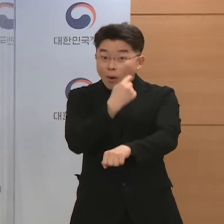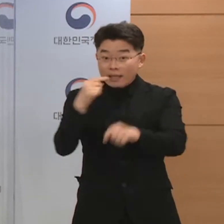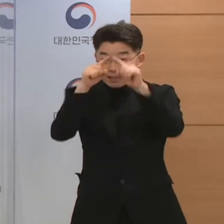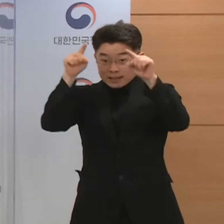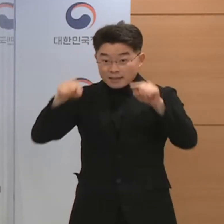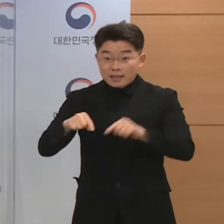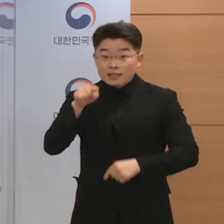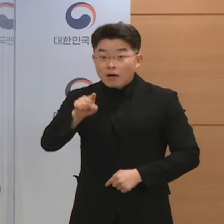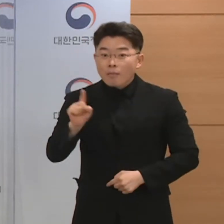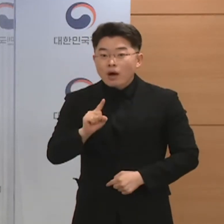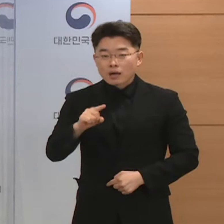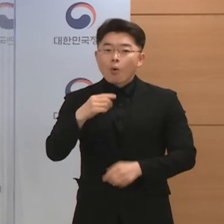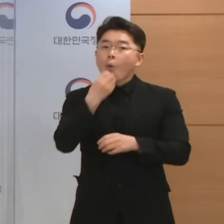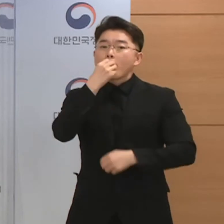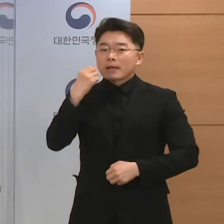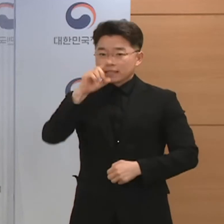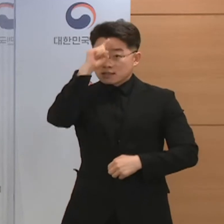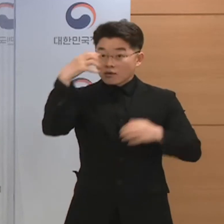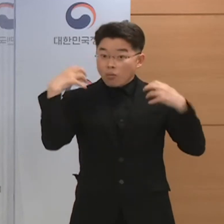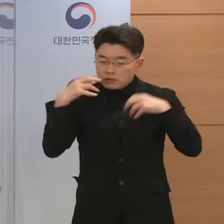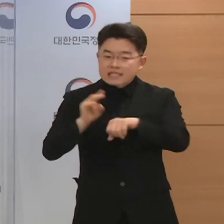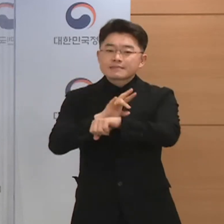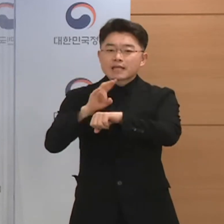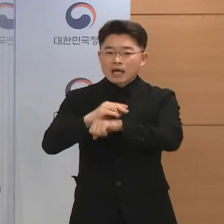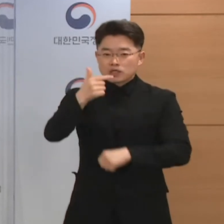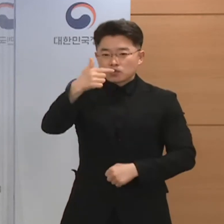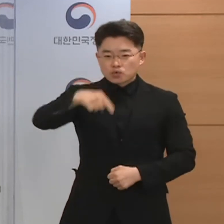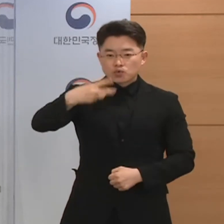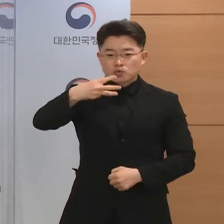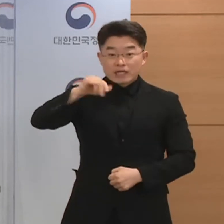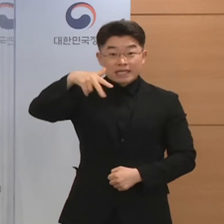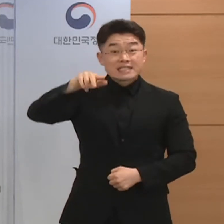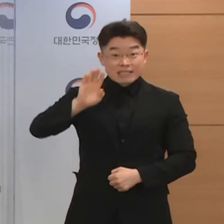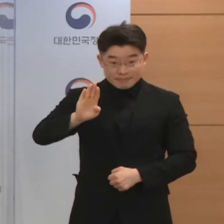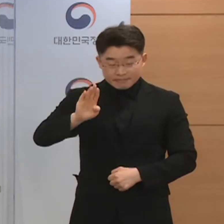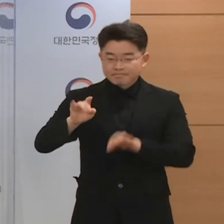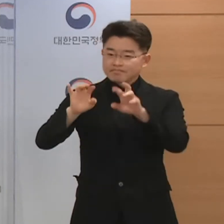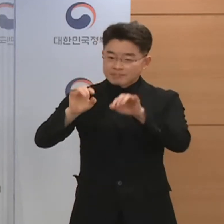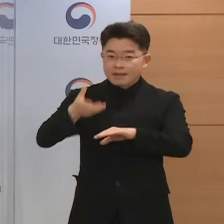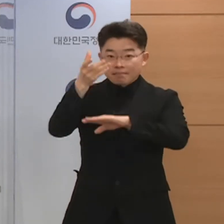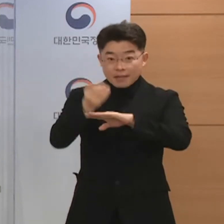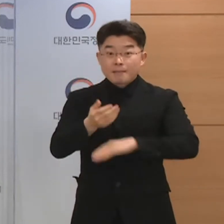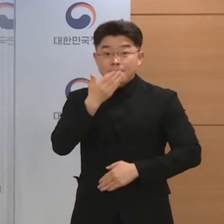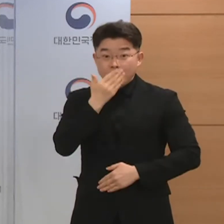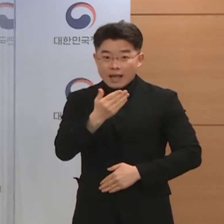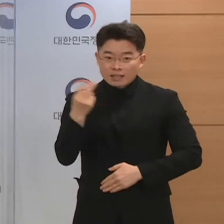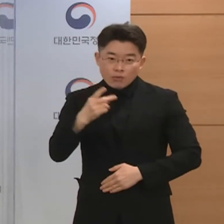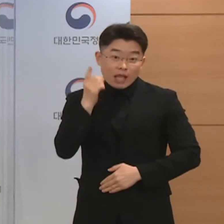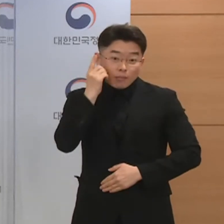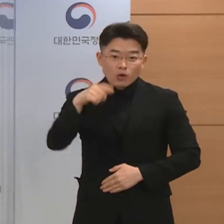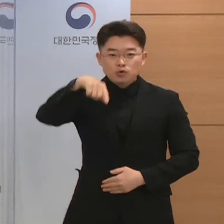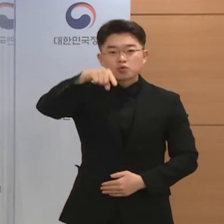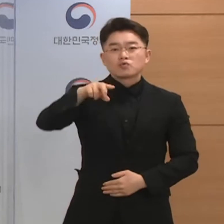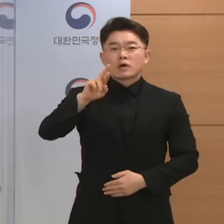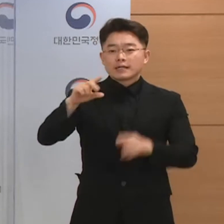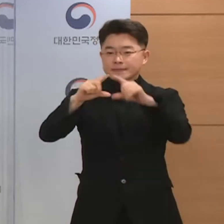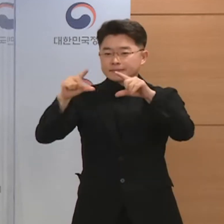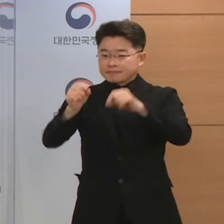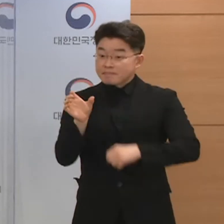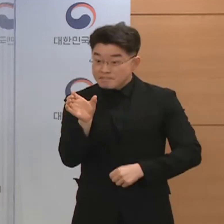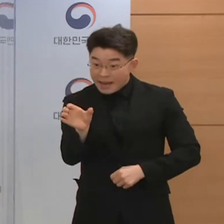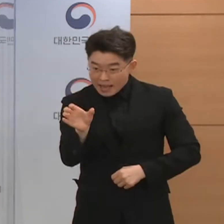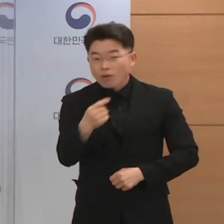정부24 누리집을 통해 간편하게 발급받으실 수 있으며 전자증명서는 QR코드로도 간편하게